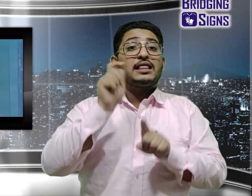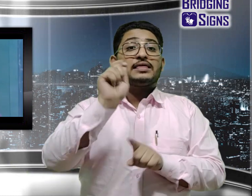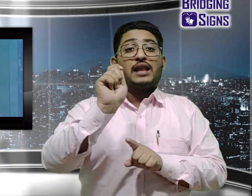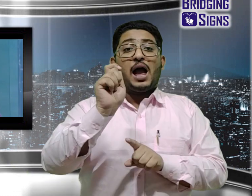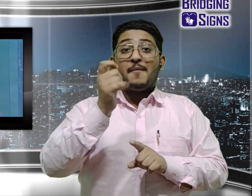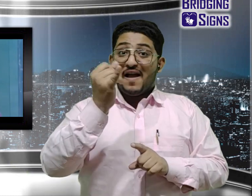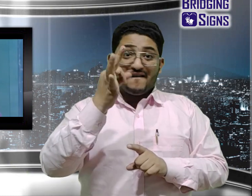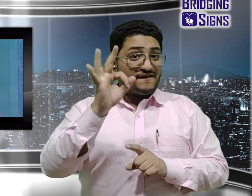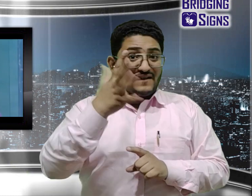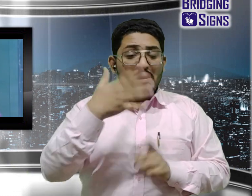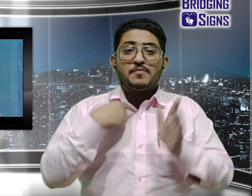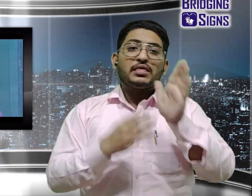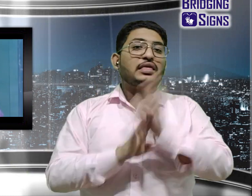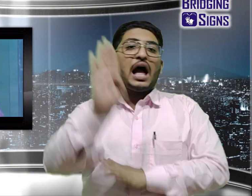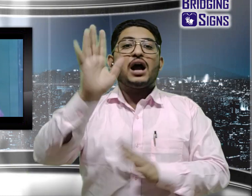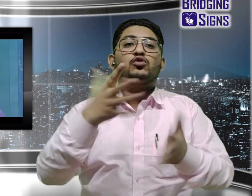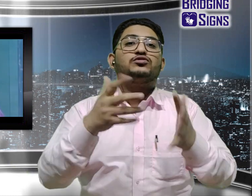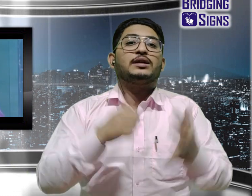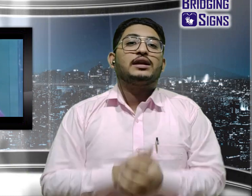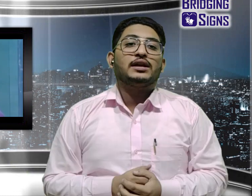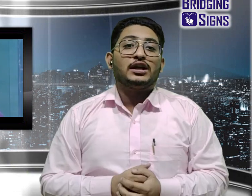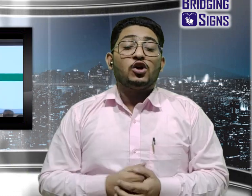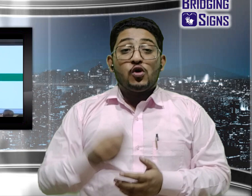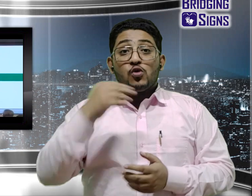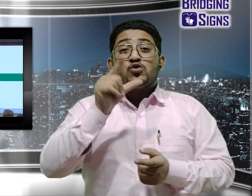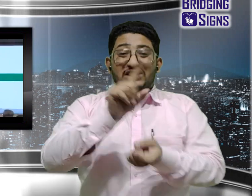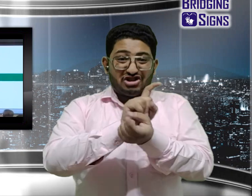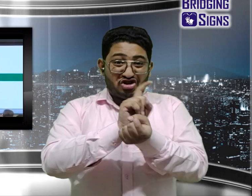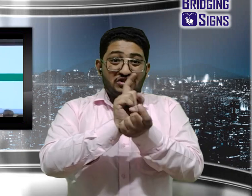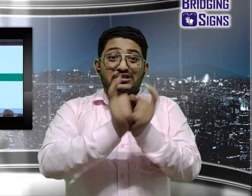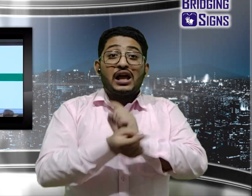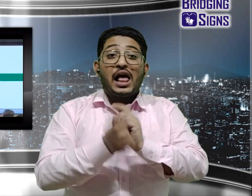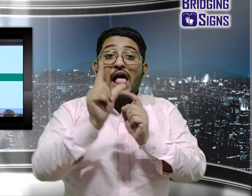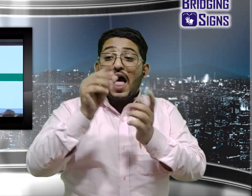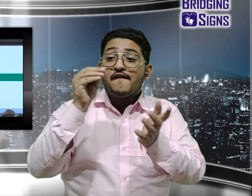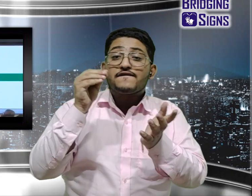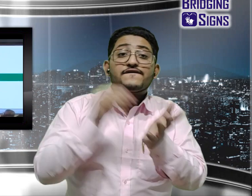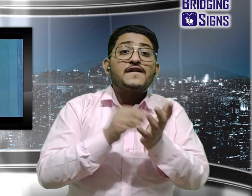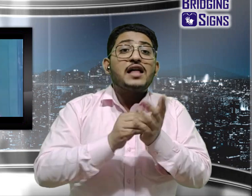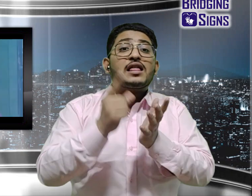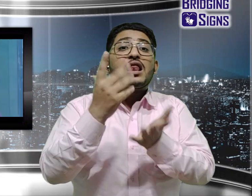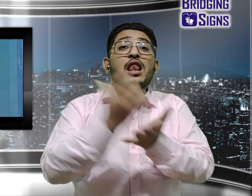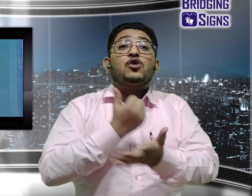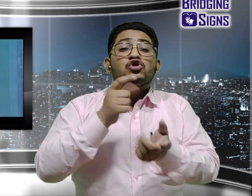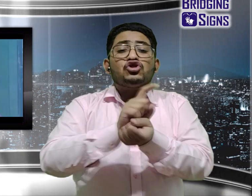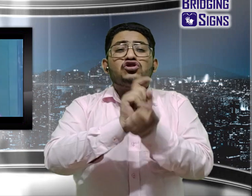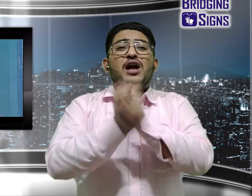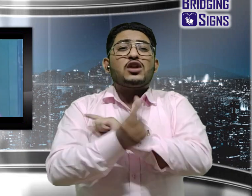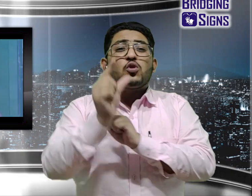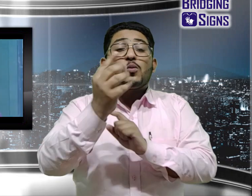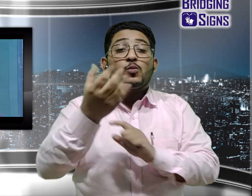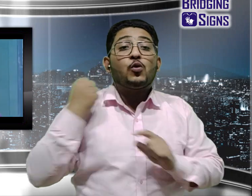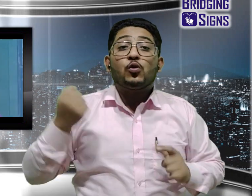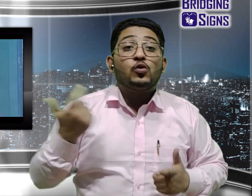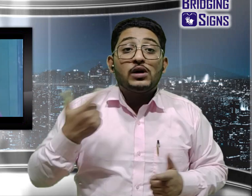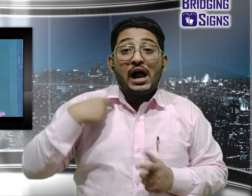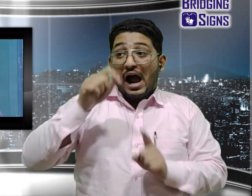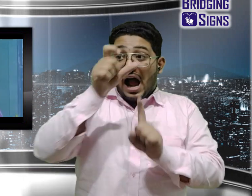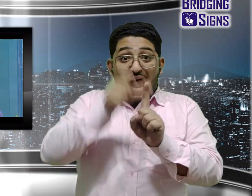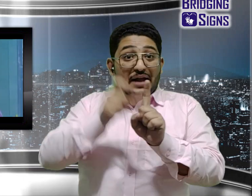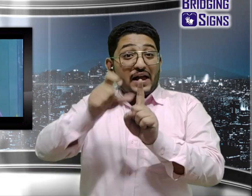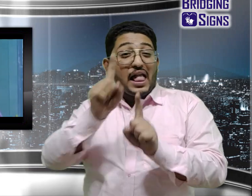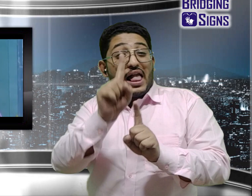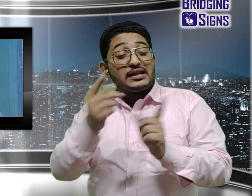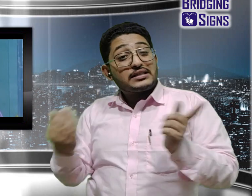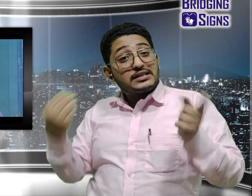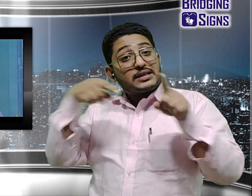नहीं करेंगे, हम इससे आगे नहीं बढ़ सकेंगे। और लेकिन चेंज, एक रेवोल्यूशन लाने के लिए, चेंज लाने के लिए हर एक बंदे को